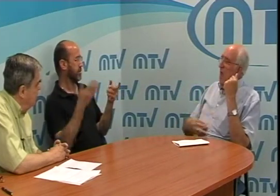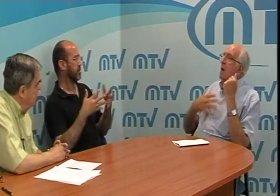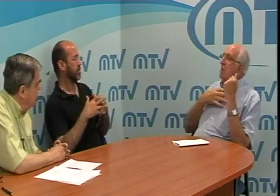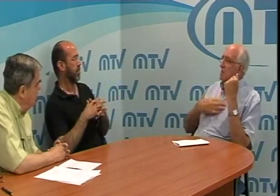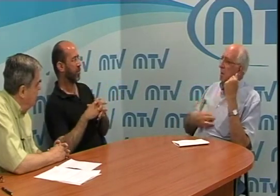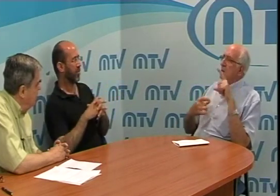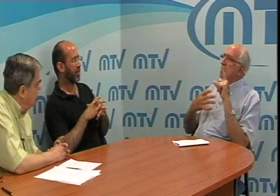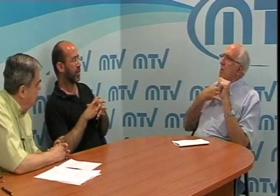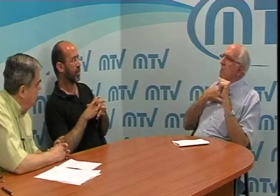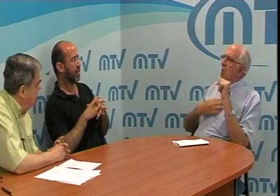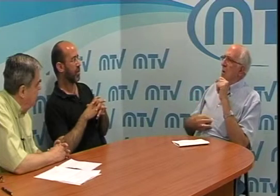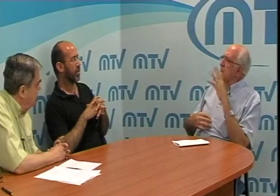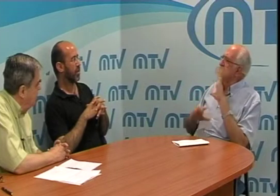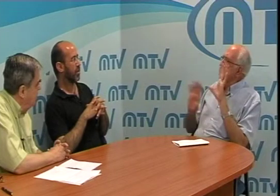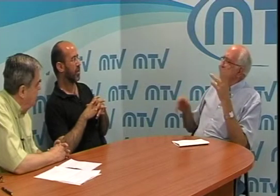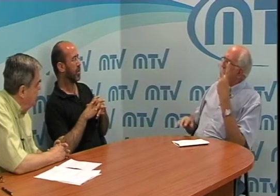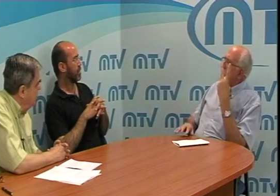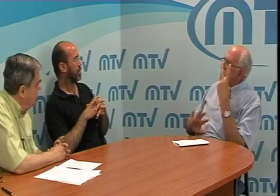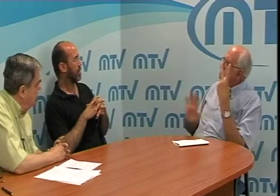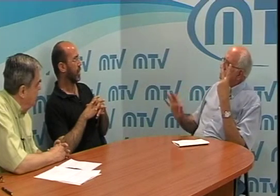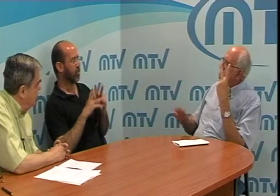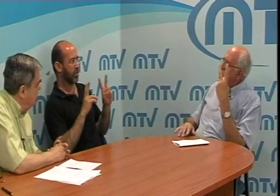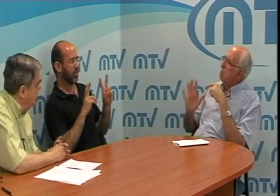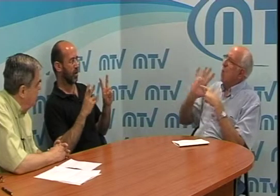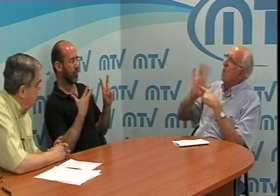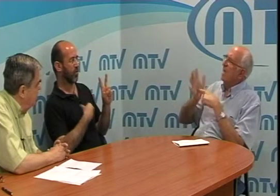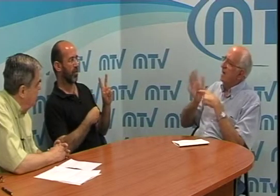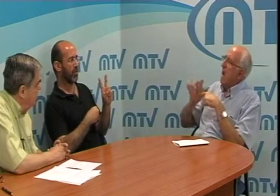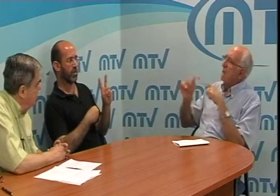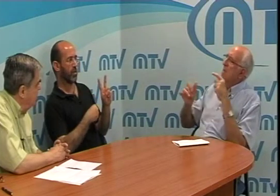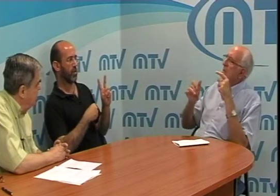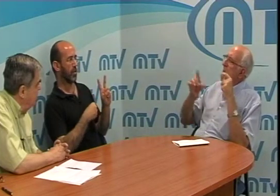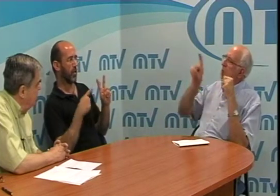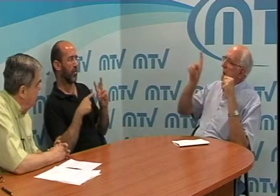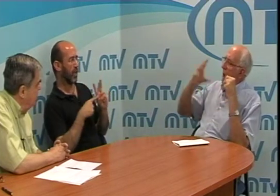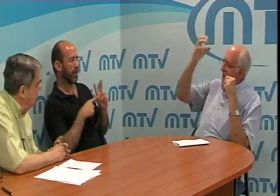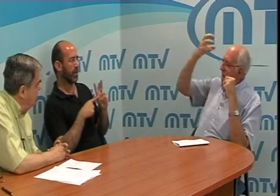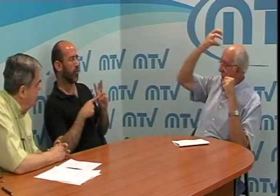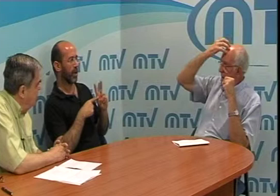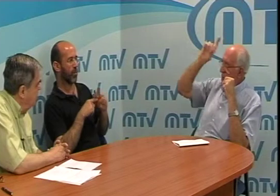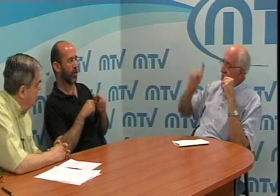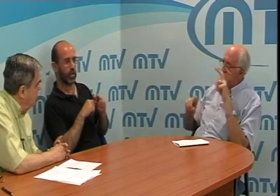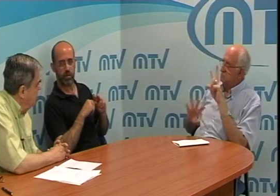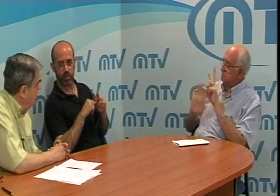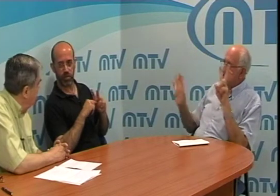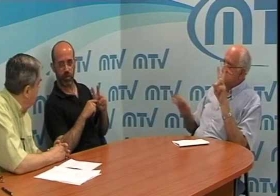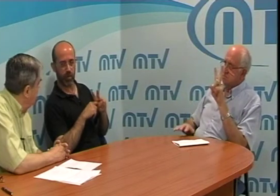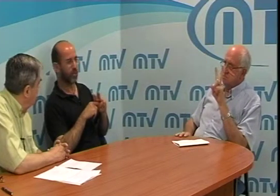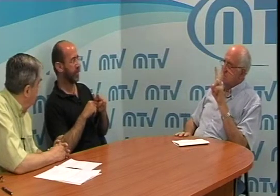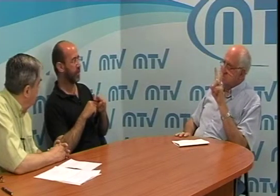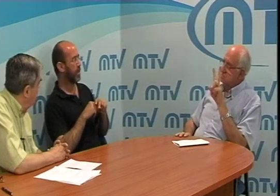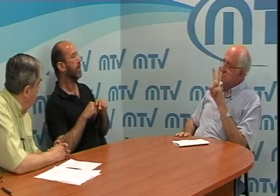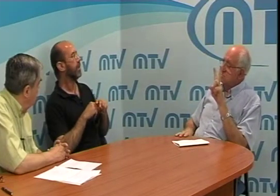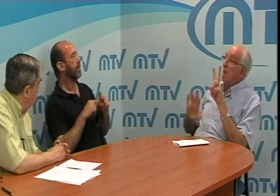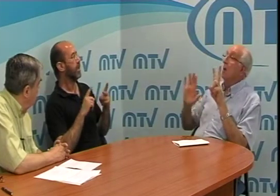Cartagena? En Murcia hay 2 sitios. Aquí en Murcia hay 2 sitios. Lo que es en Murcia Capital, Juan Carlos I, Instituto Juan